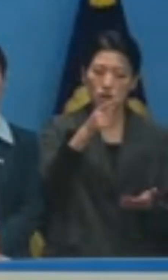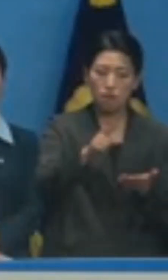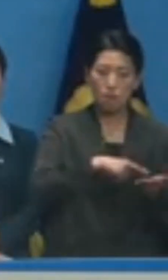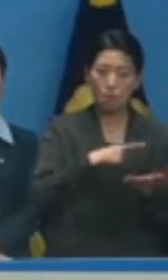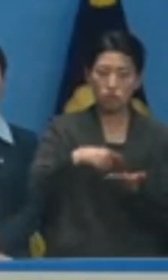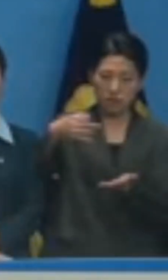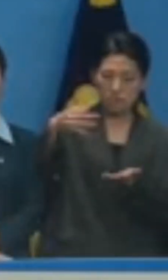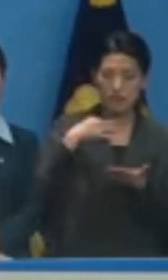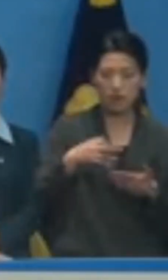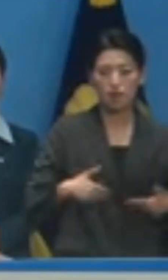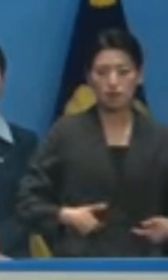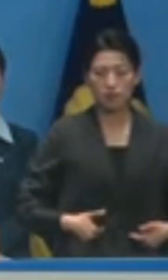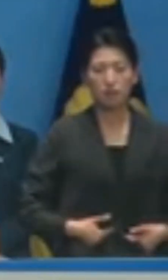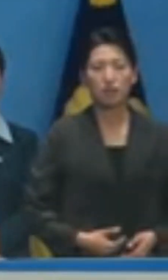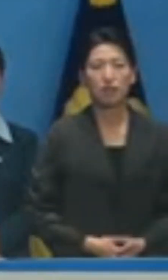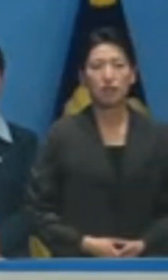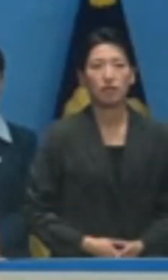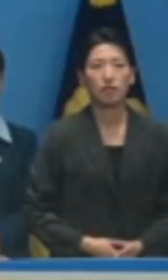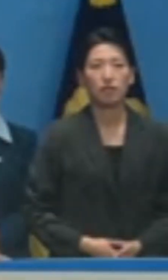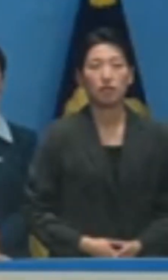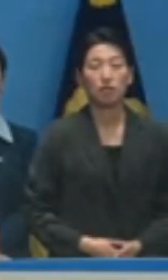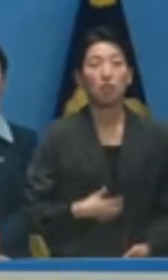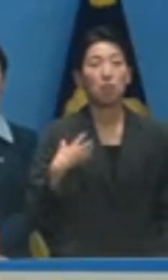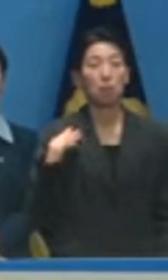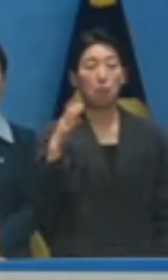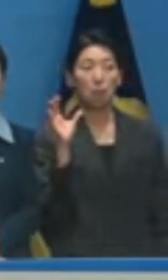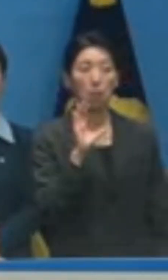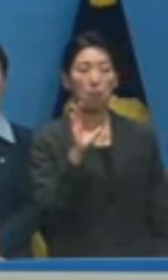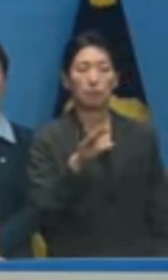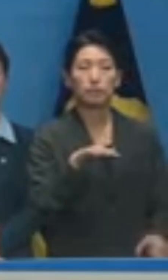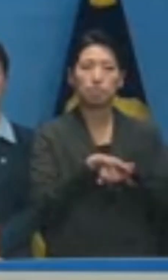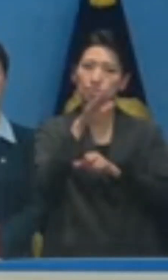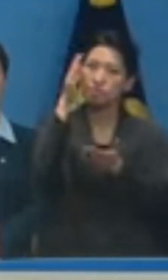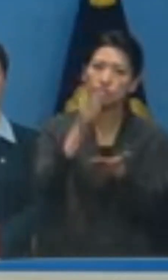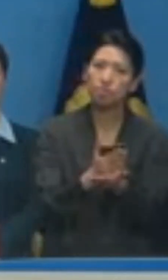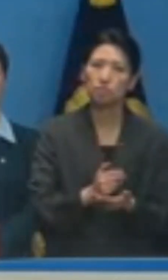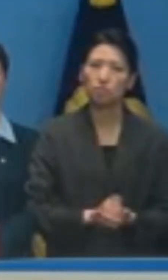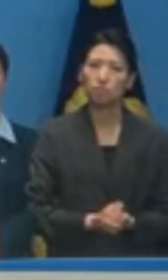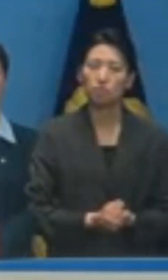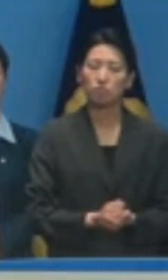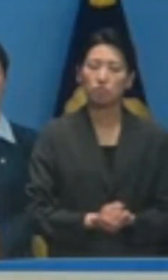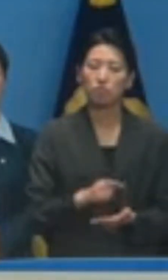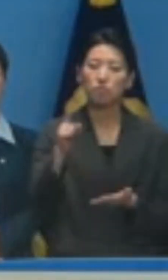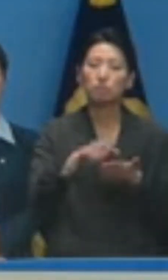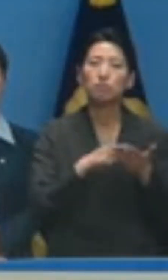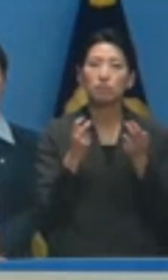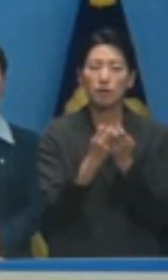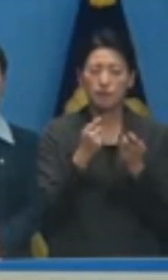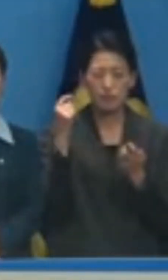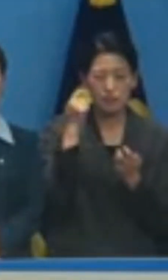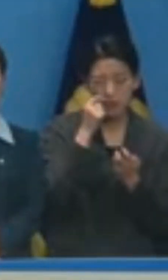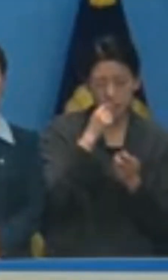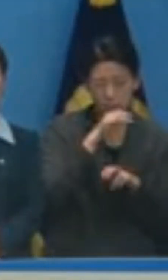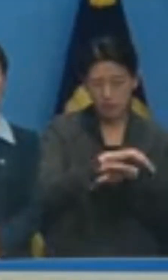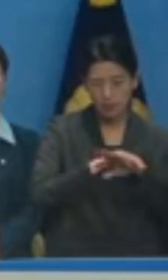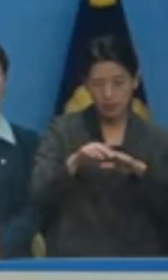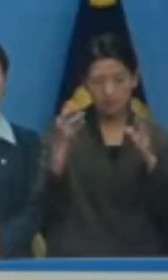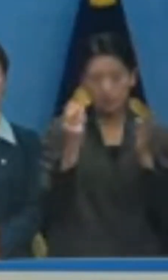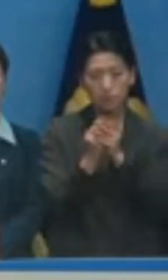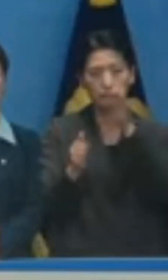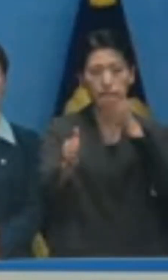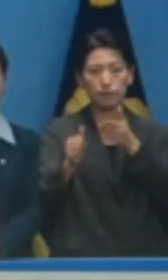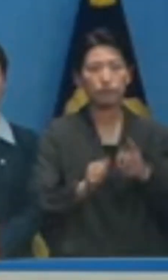보상이 이루어져야 합니다. 책임을 회피하지 말고 신속하고 투명한 보상체계를 마련해 주십시오.